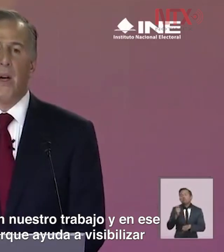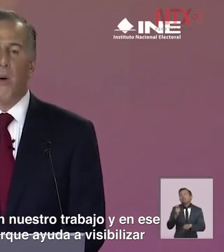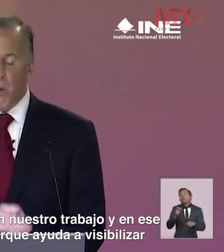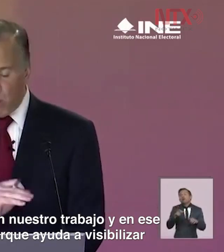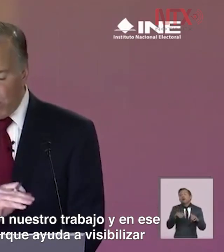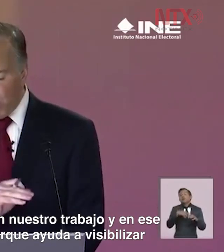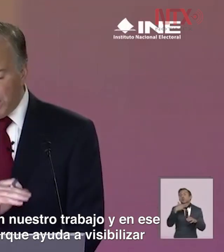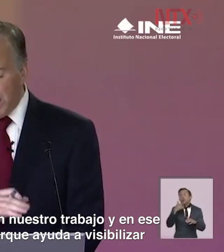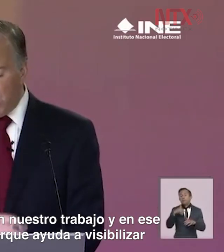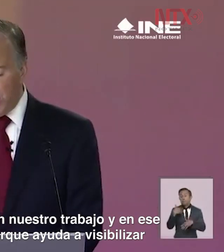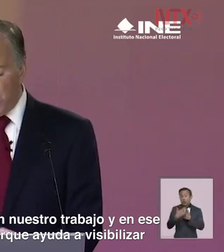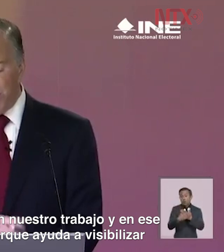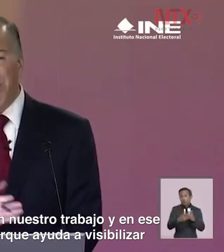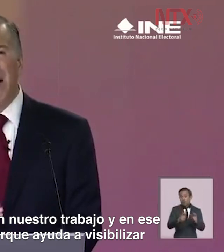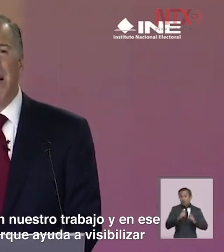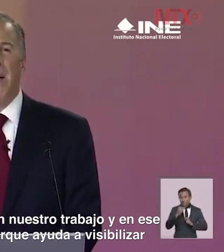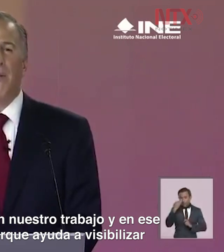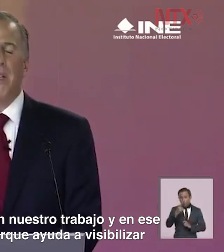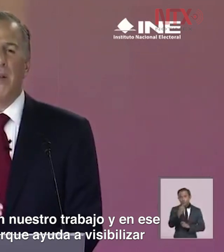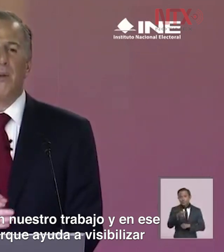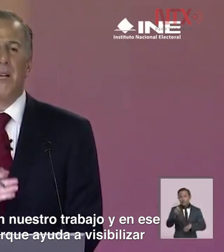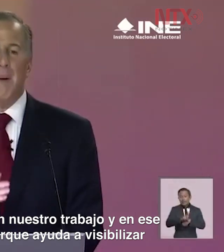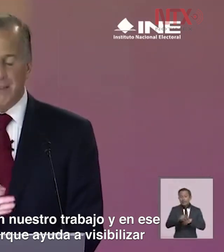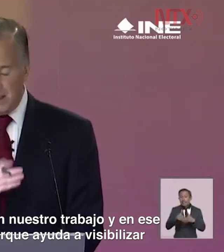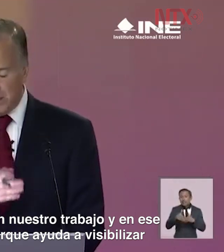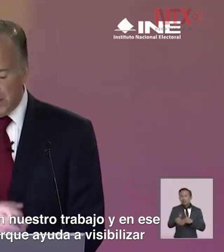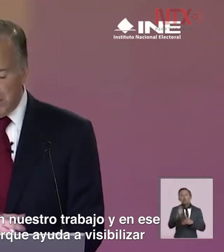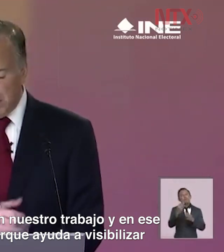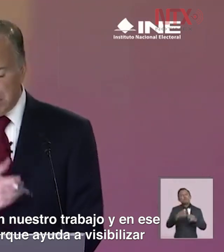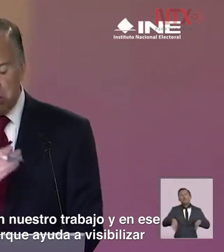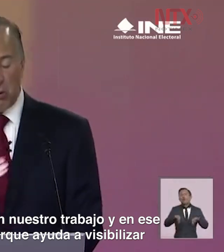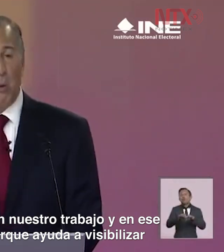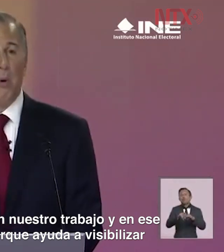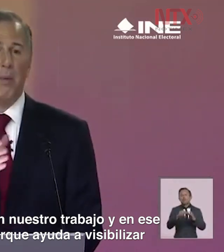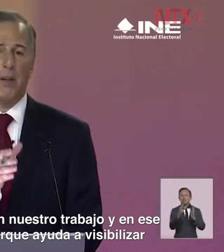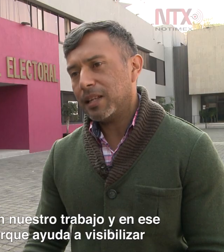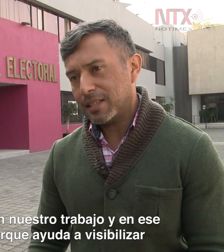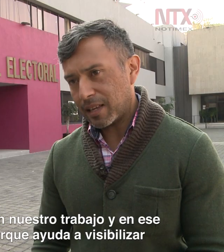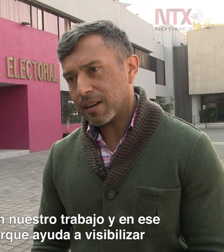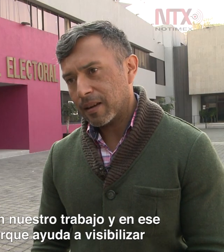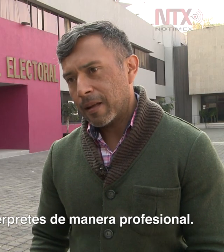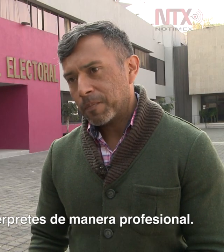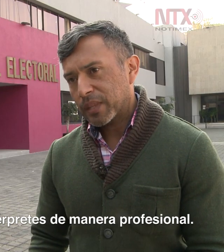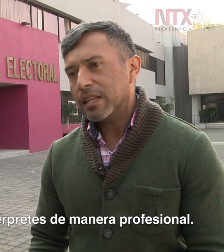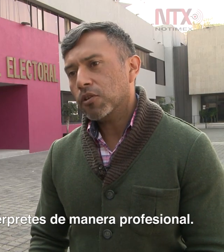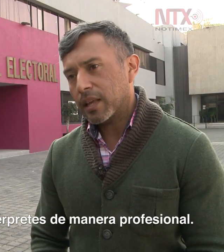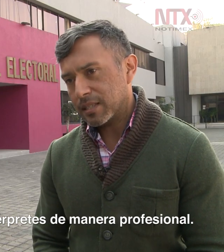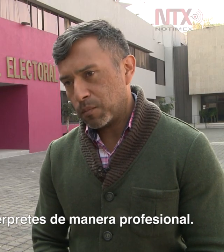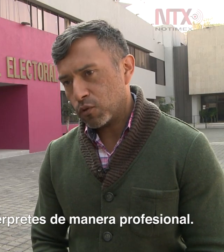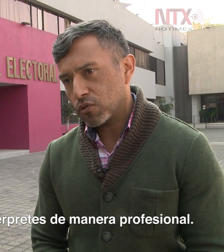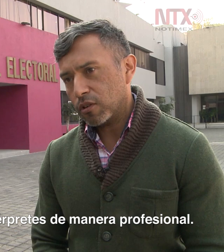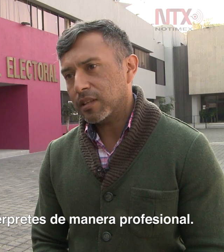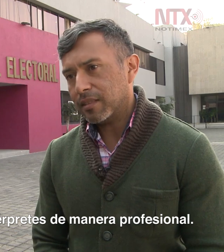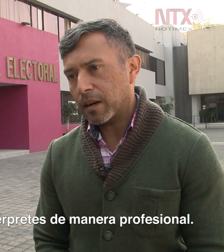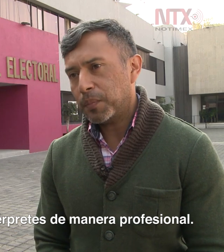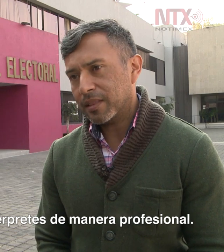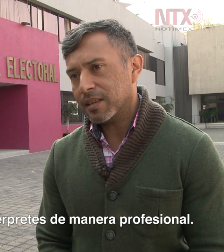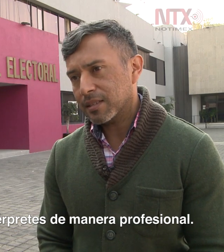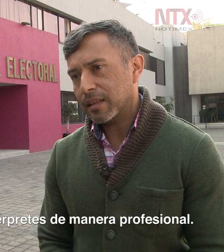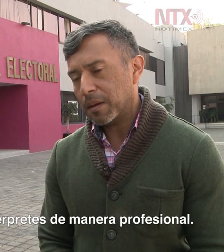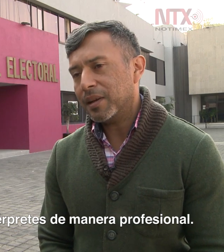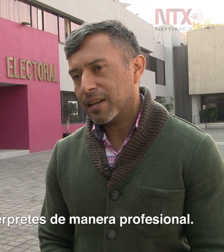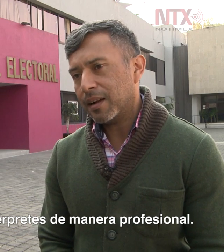es lo que hacemos en nuestro trabajo y en ese sentido fue positivo porque ayuda a visibilizar qué es lo que hacemos los